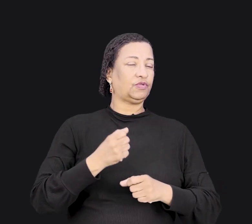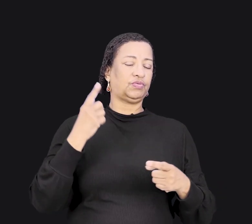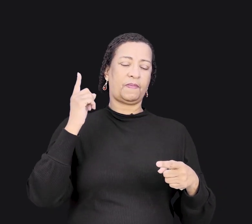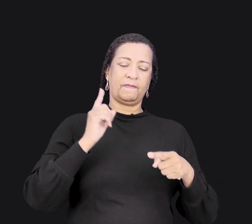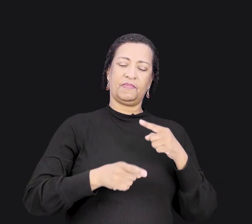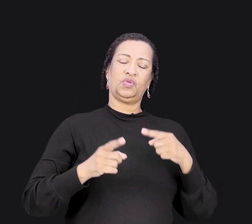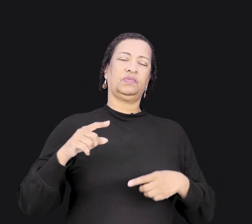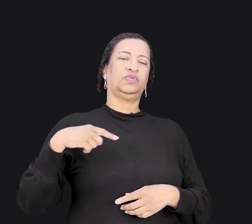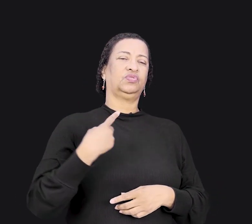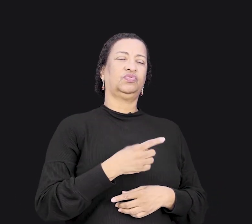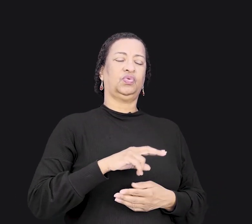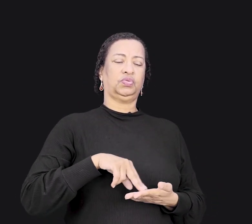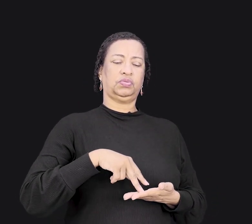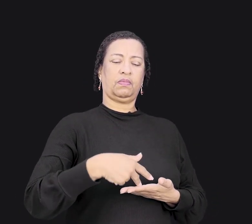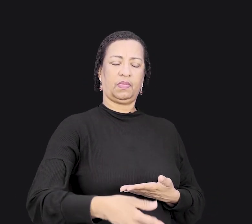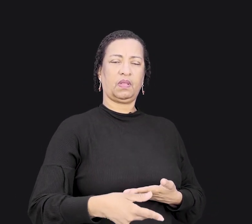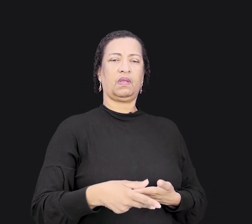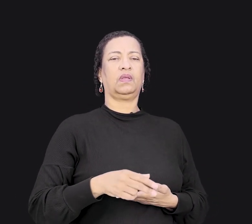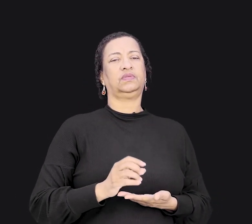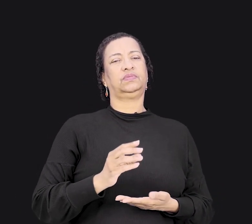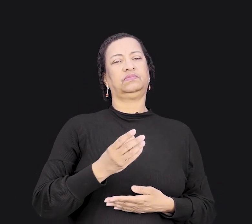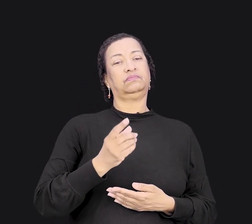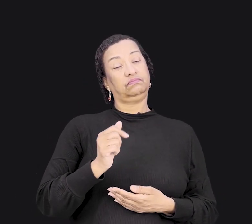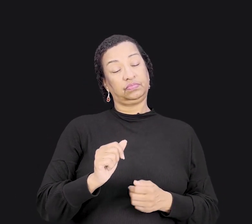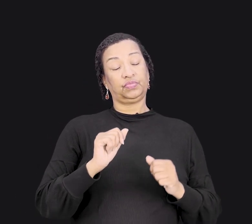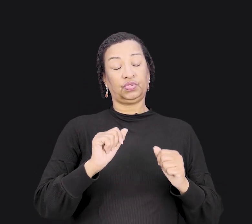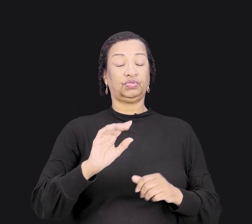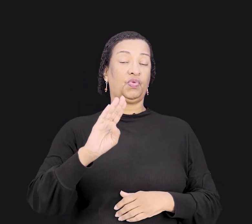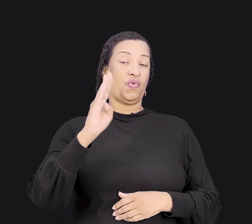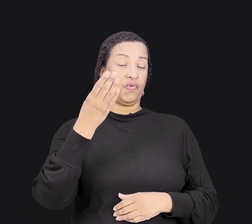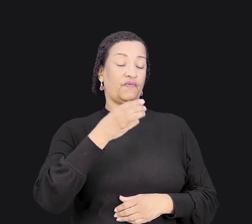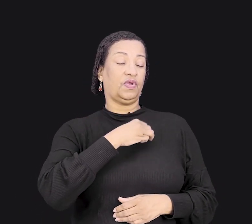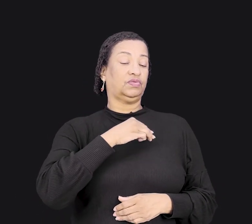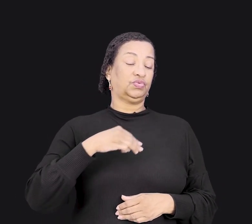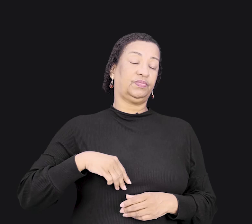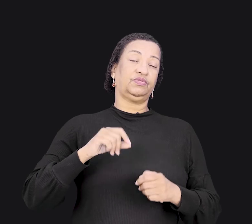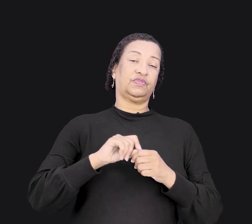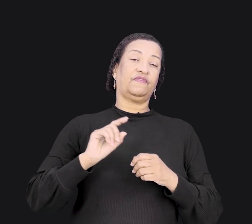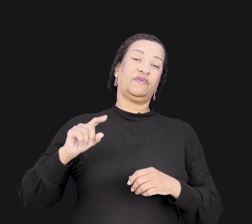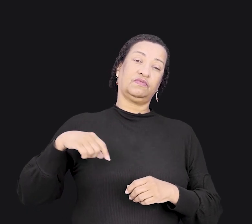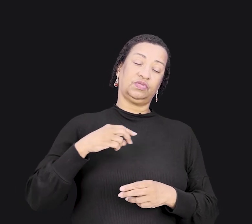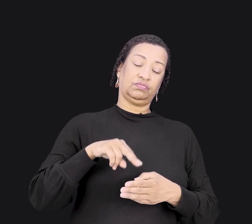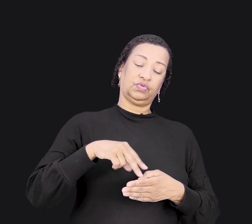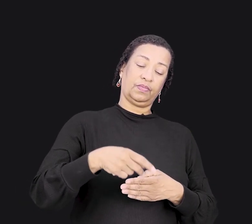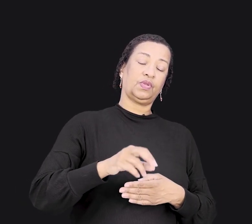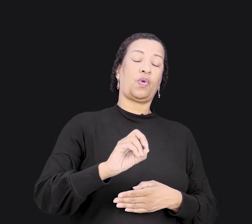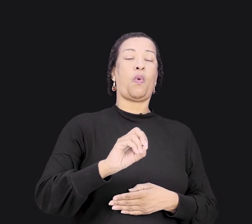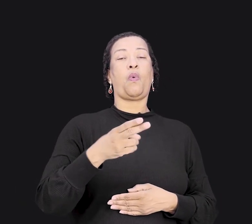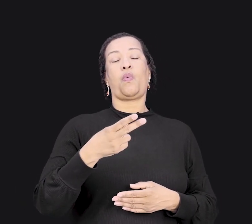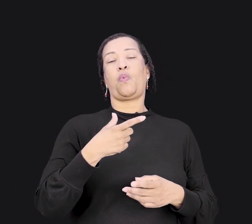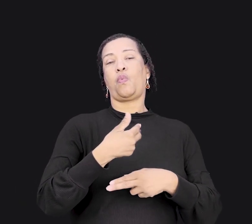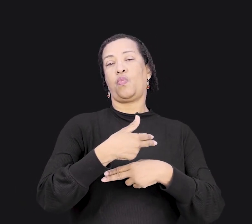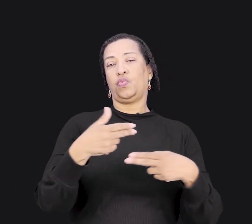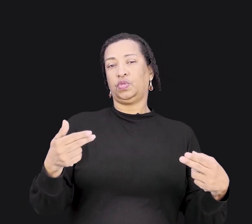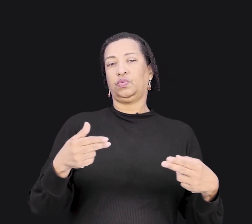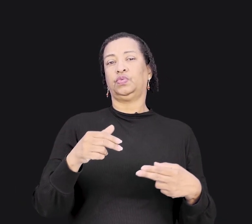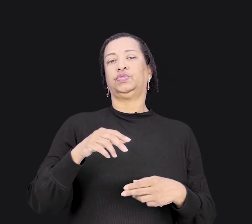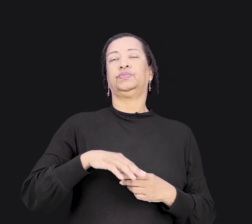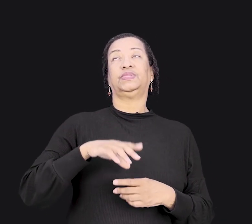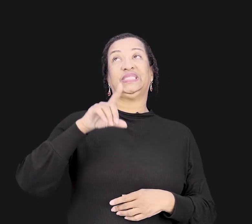cair, quer sejam os falsos mestres que nos façam tropeçar ou qualquer outra coisa. aquele que é poderoso para